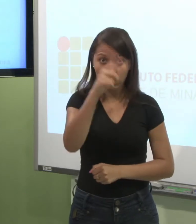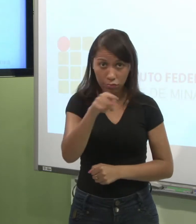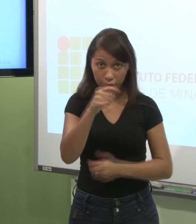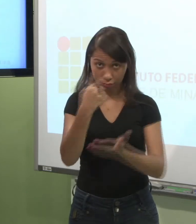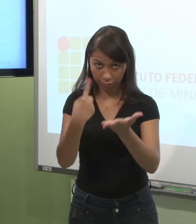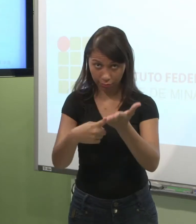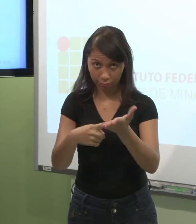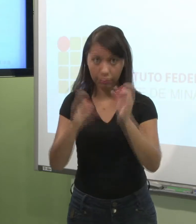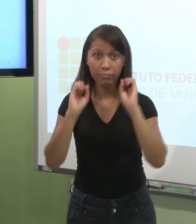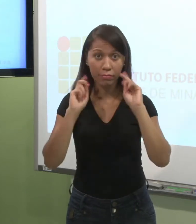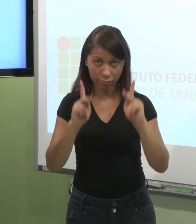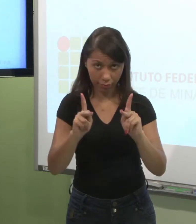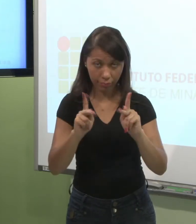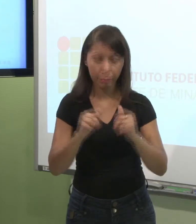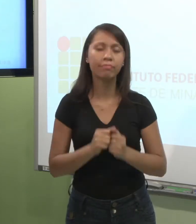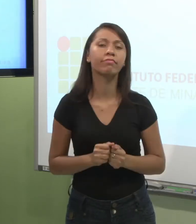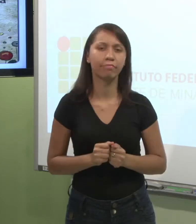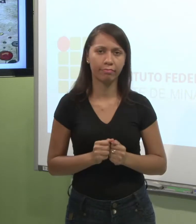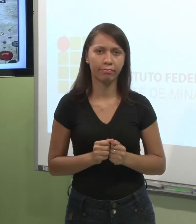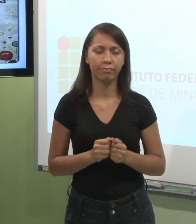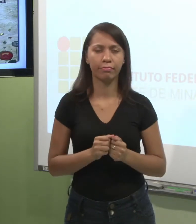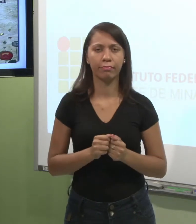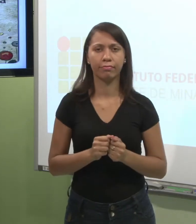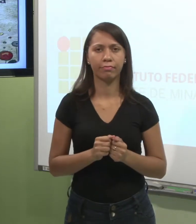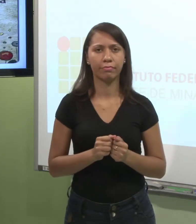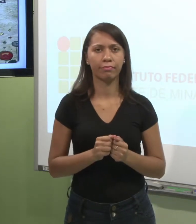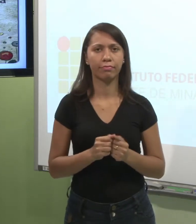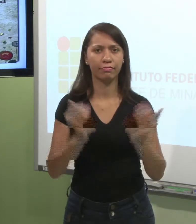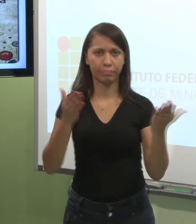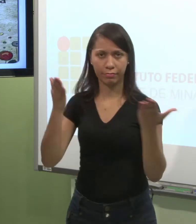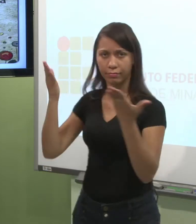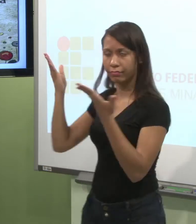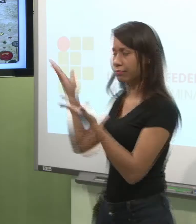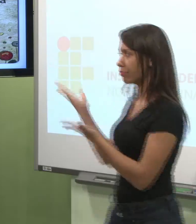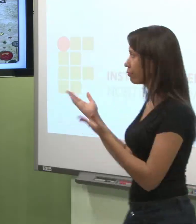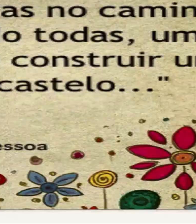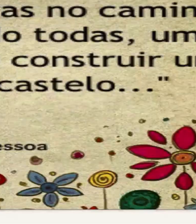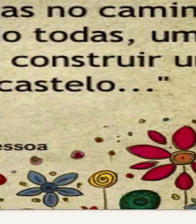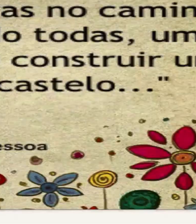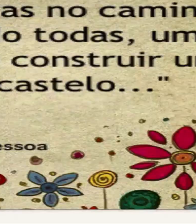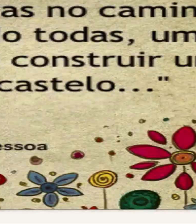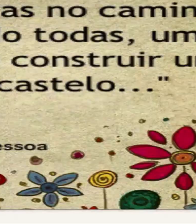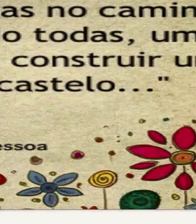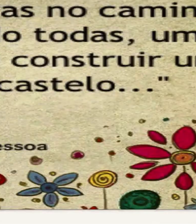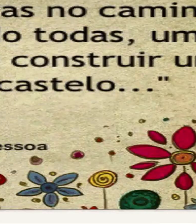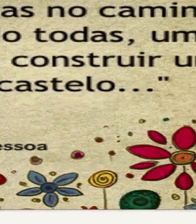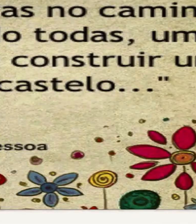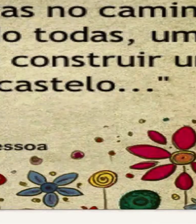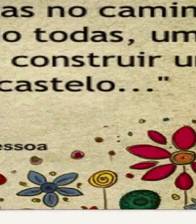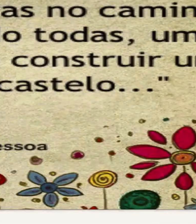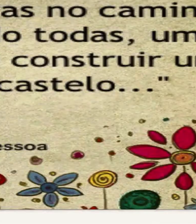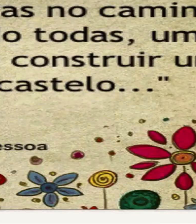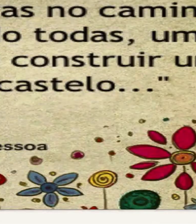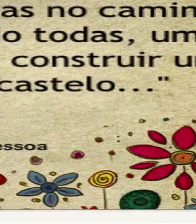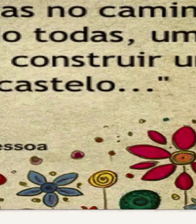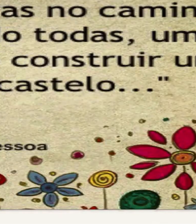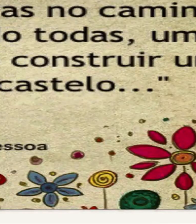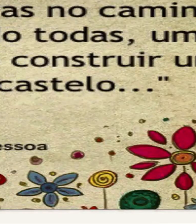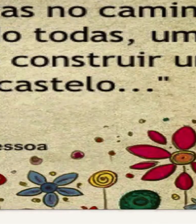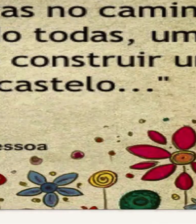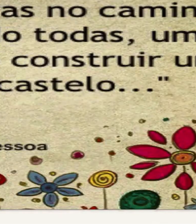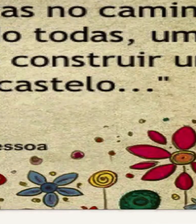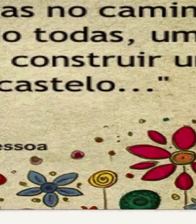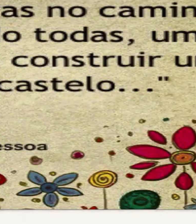Combinado? Prontos? Primeira mensagem. Pedras no caminho? Guardo todas. Um dia